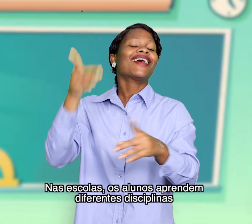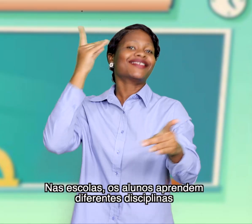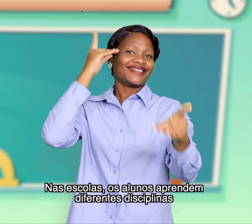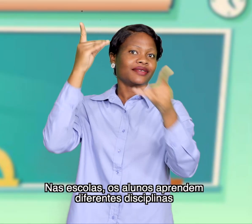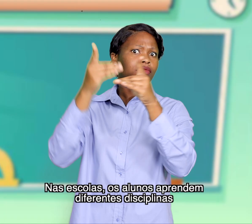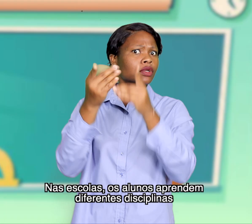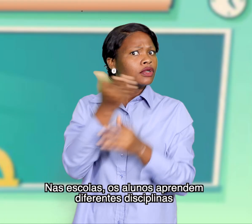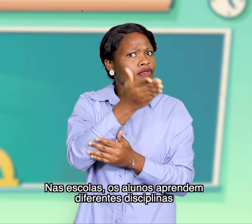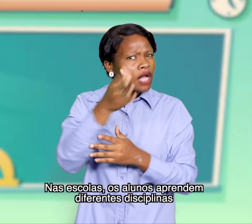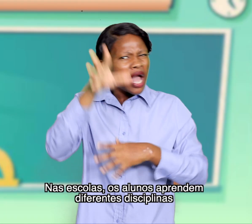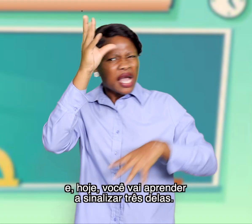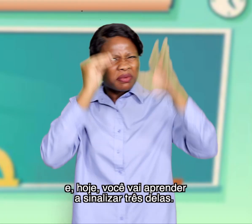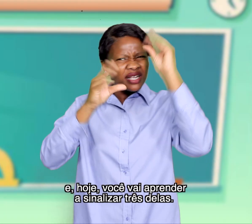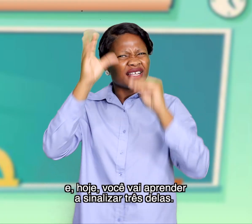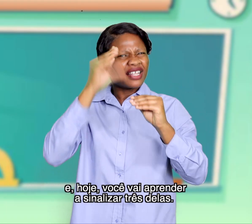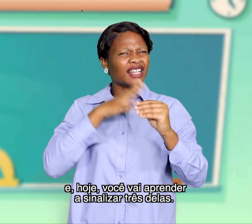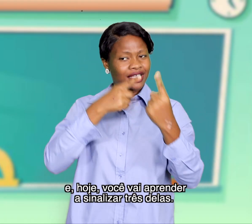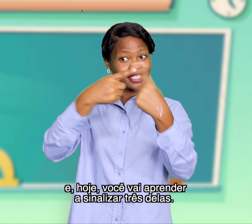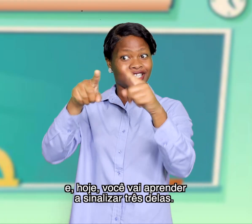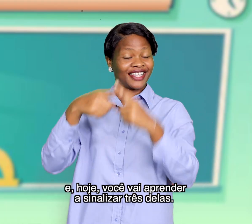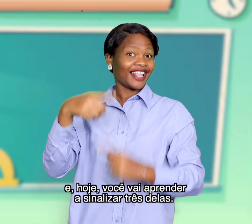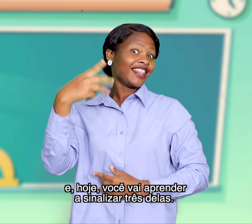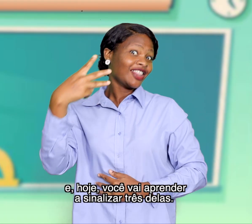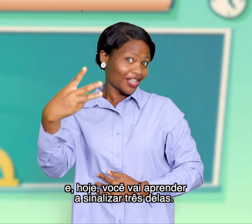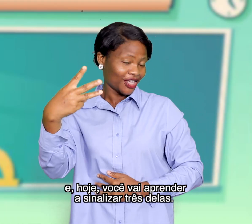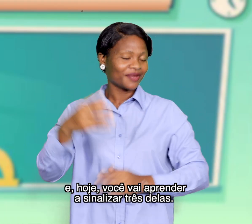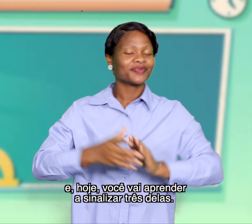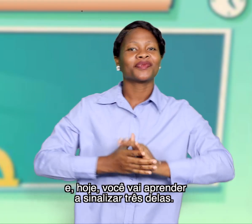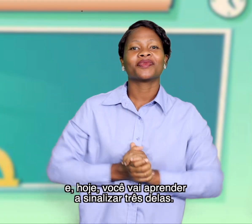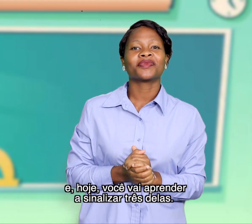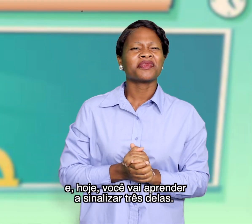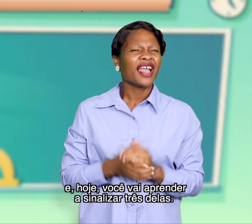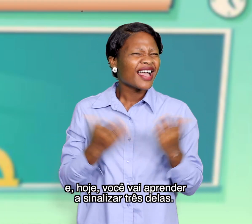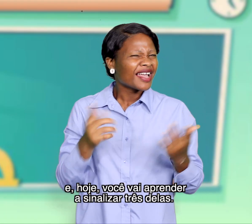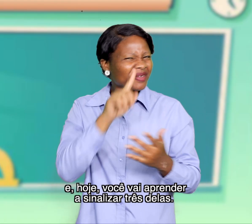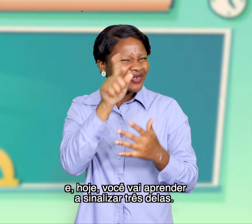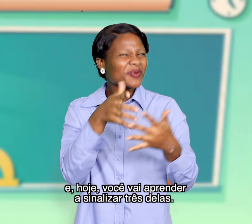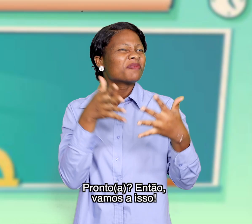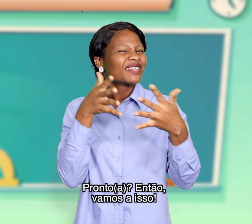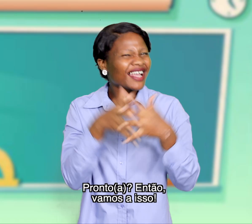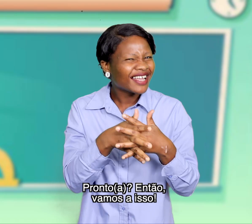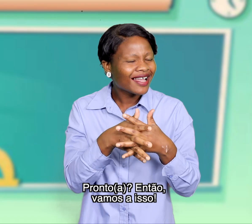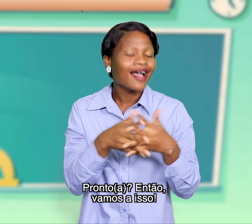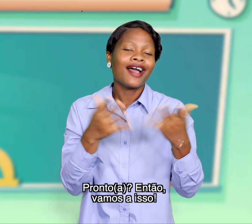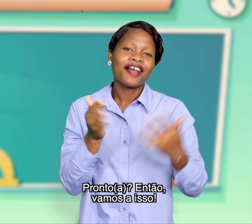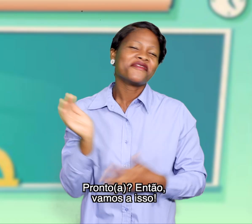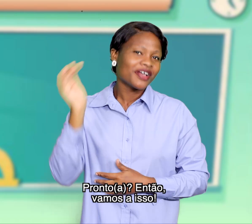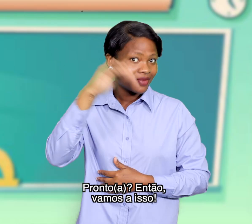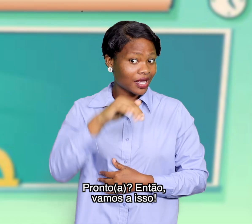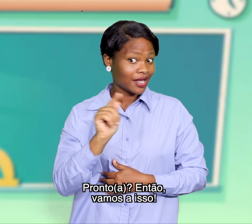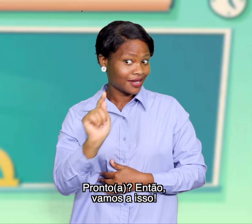alunos aprendem diferentes disciplinas e hoje você vai aprender a sinalizar 3 delas.